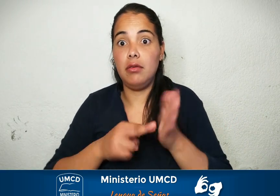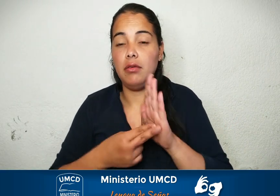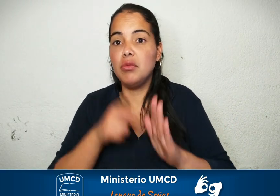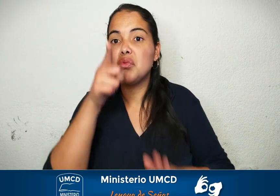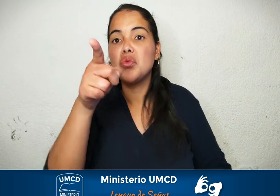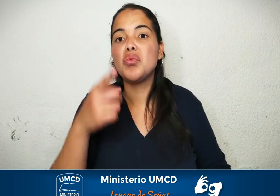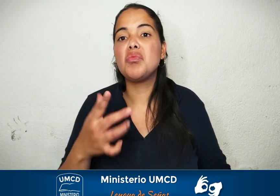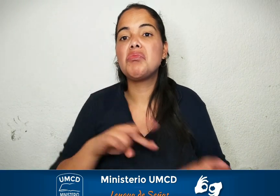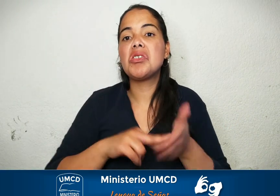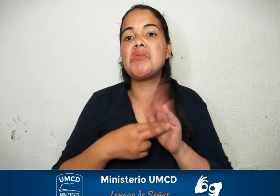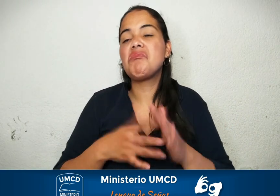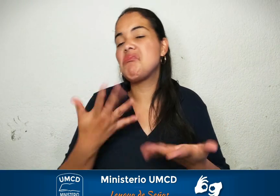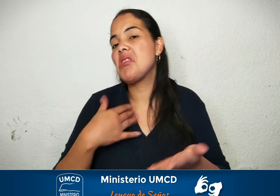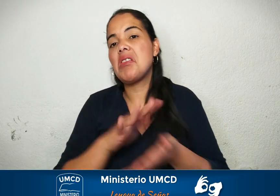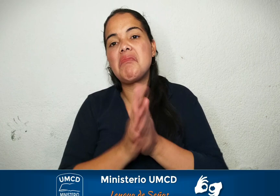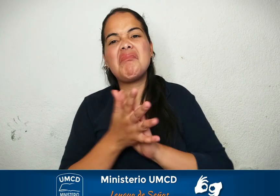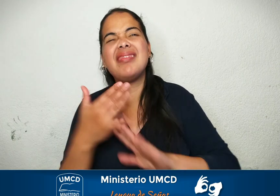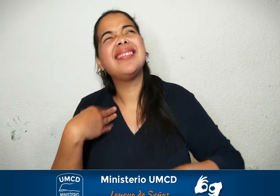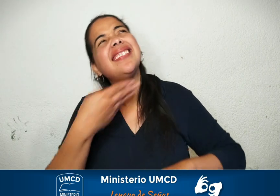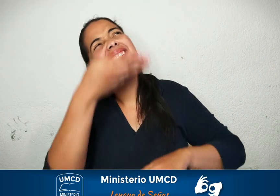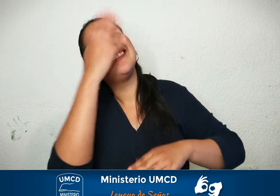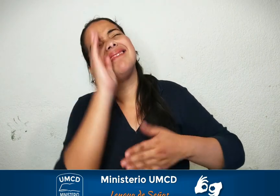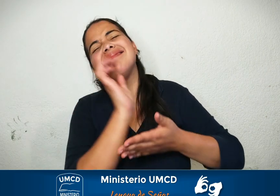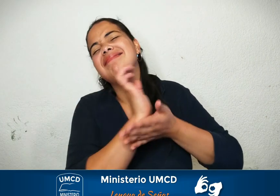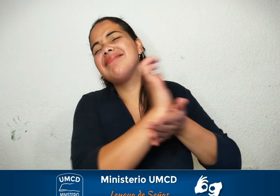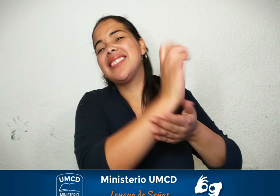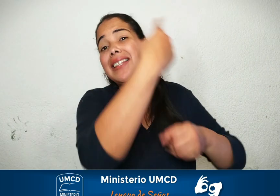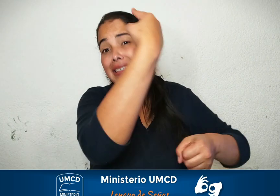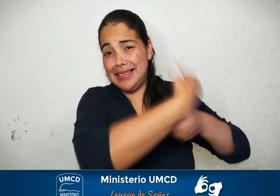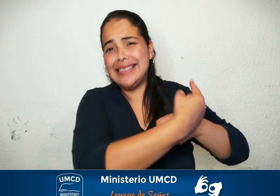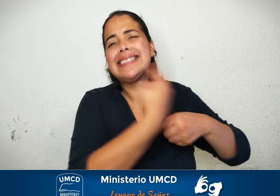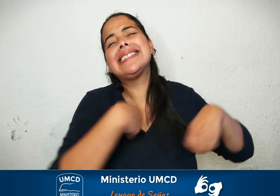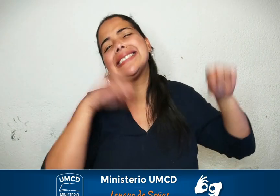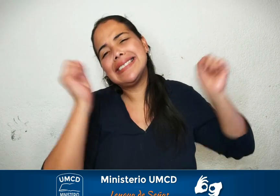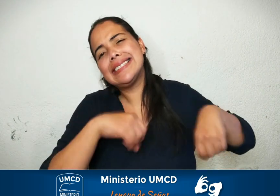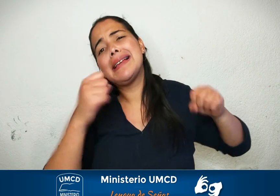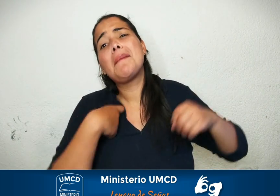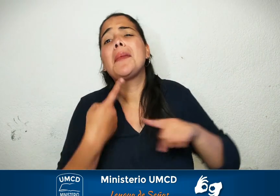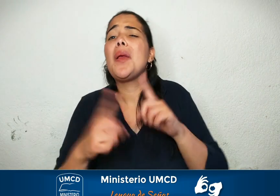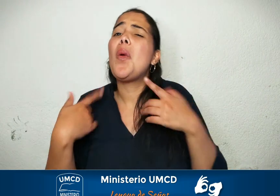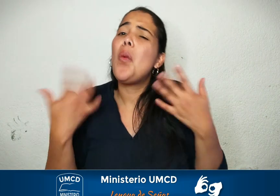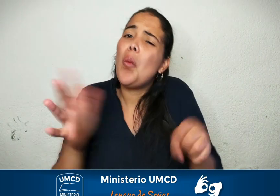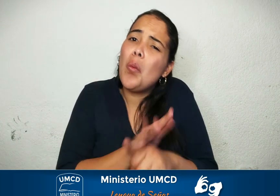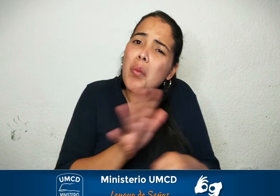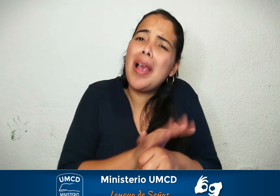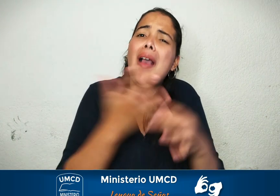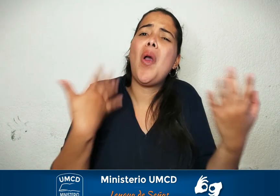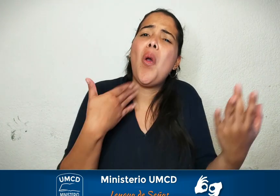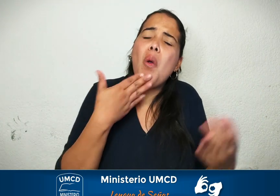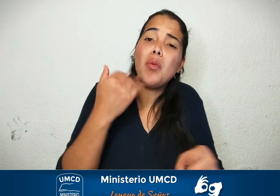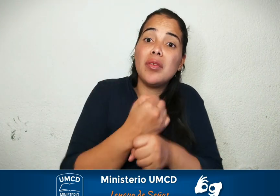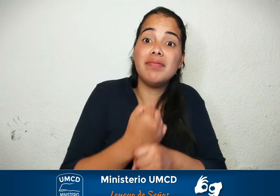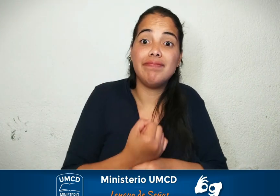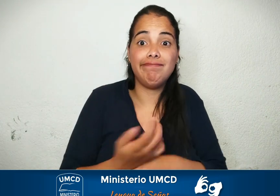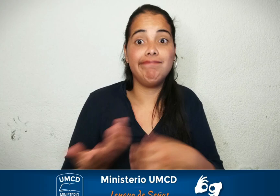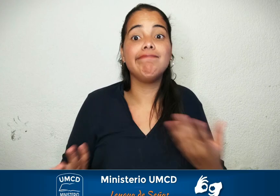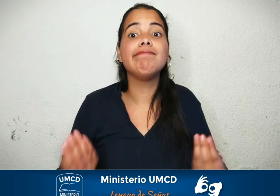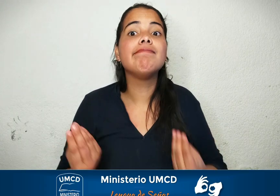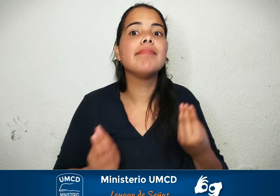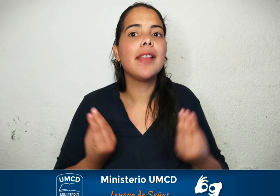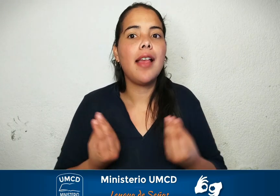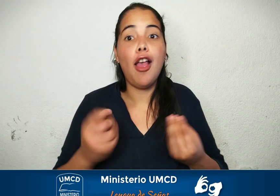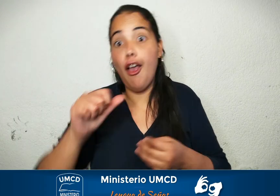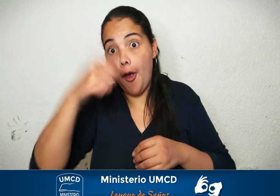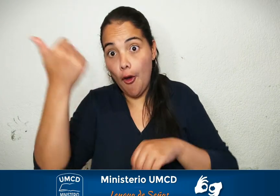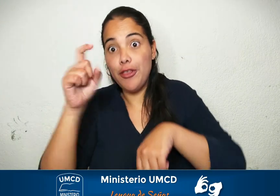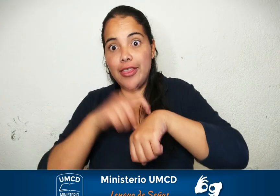hemos voluntariamente rechazado el mandato de Dios Y eso afecta la manera como respondemos